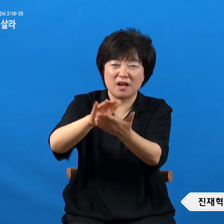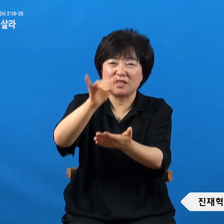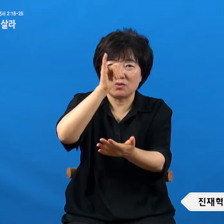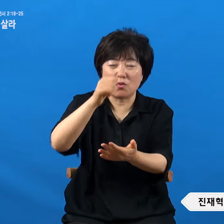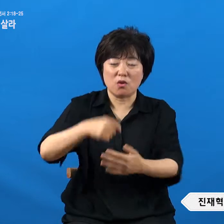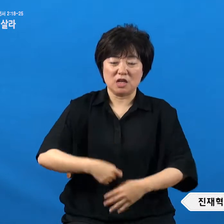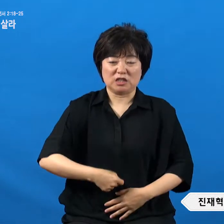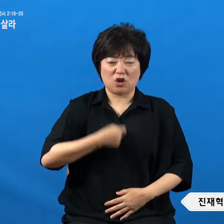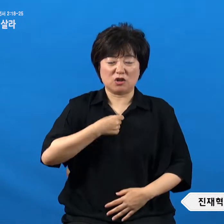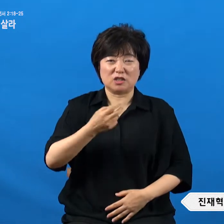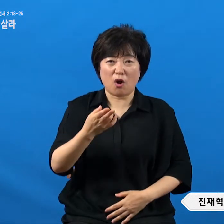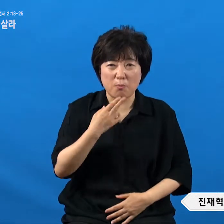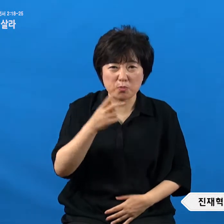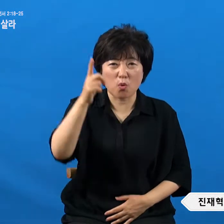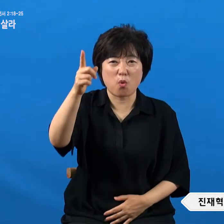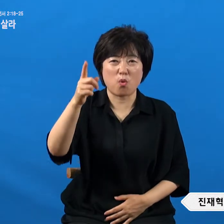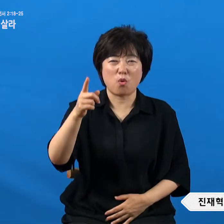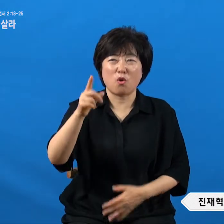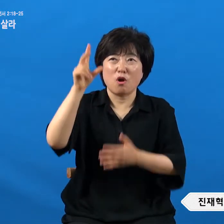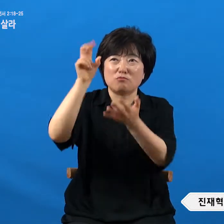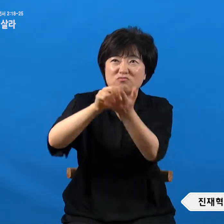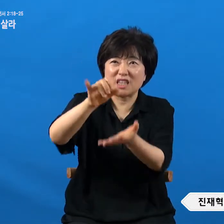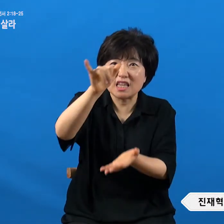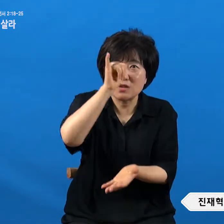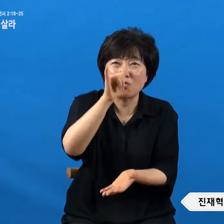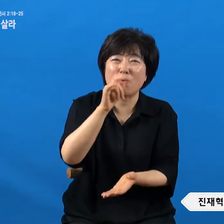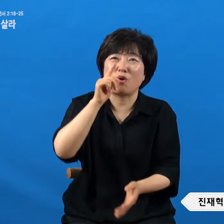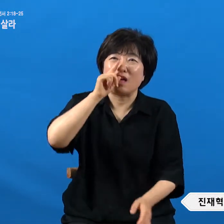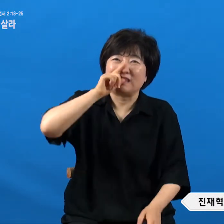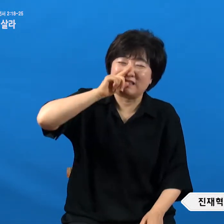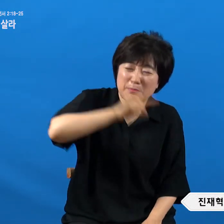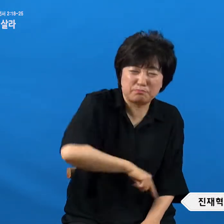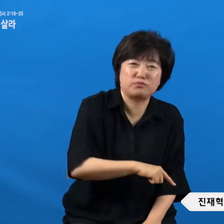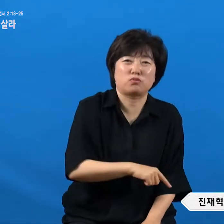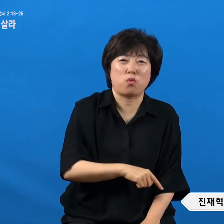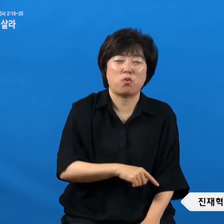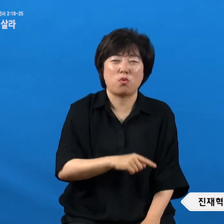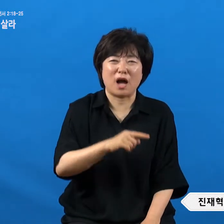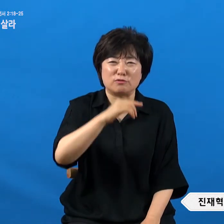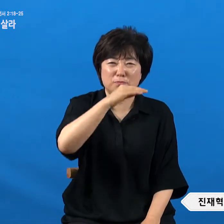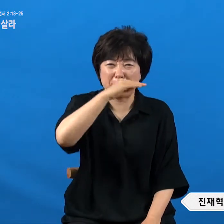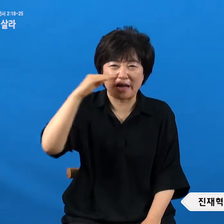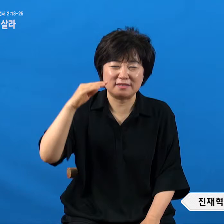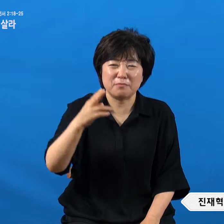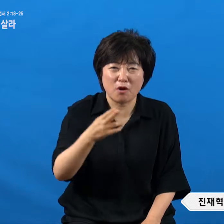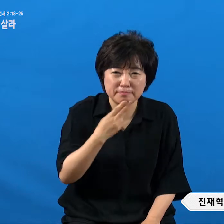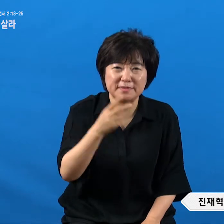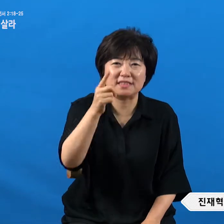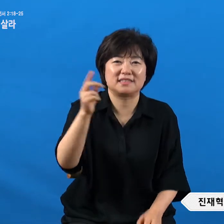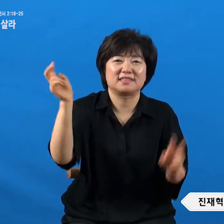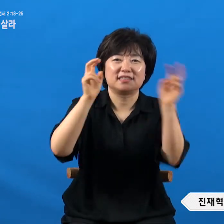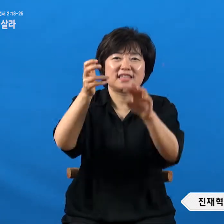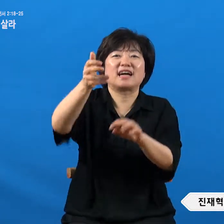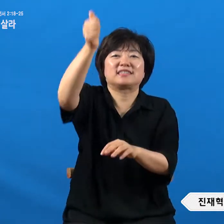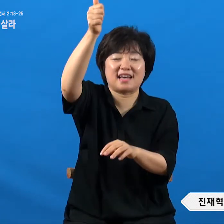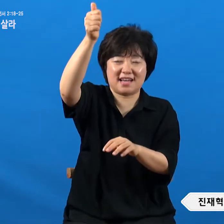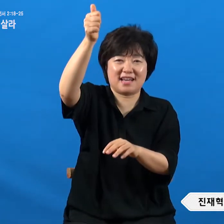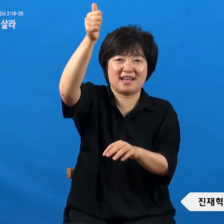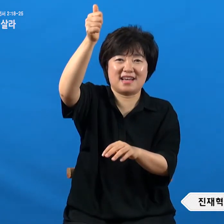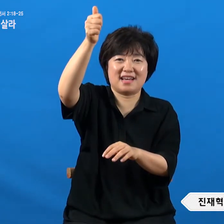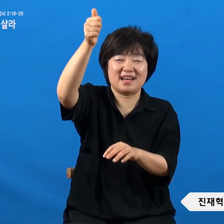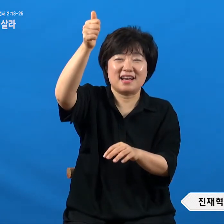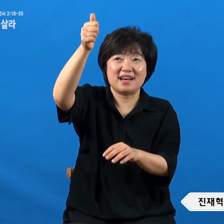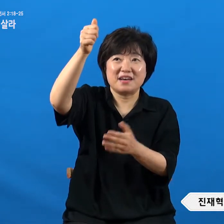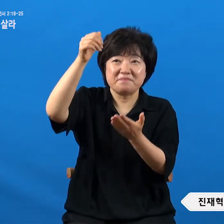않습니다. 그렇게 문제가 되고 삐딱하게 구부러지고 제대로 되어 있지 않는 상사, 그